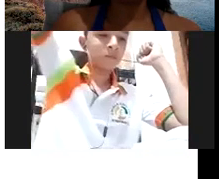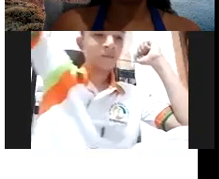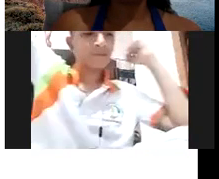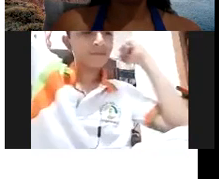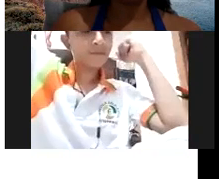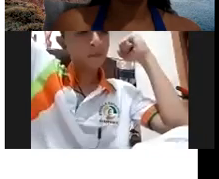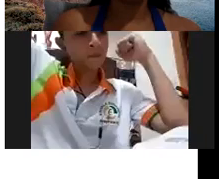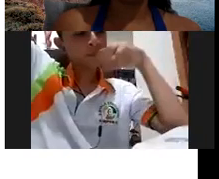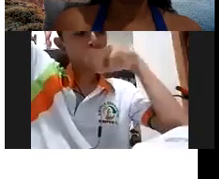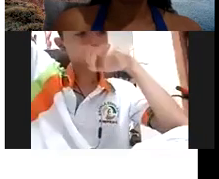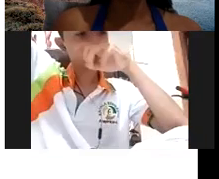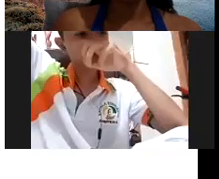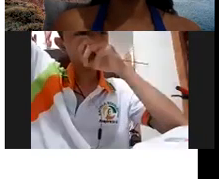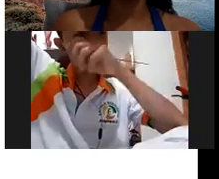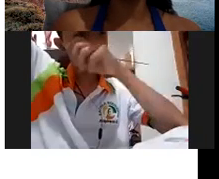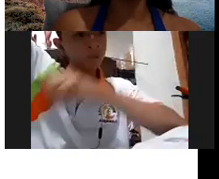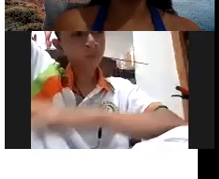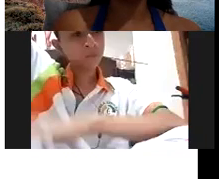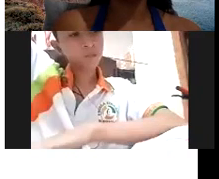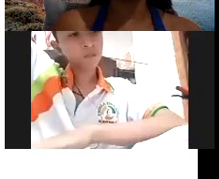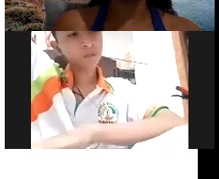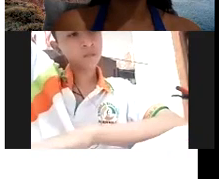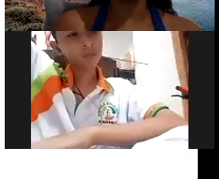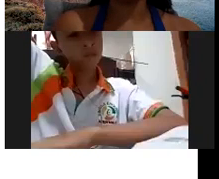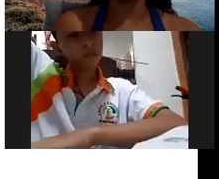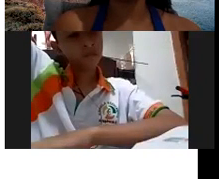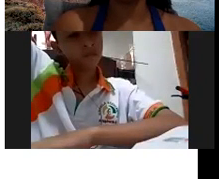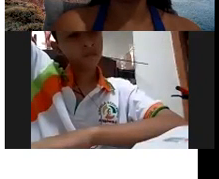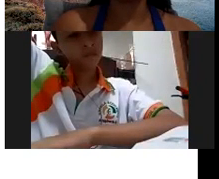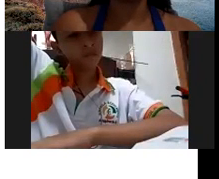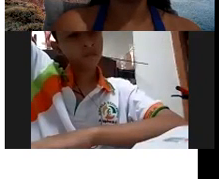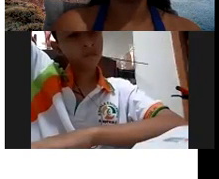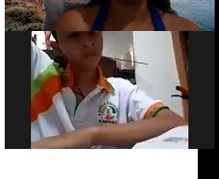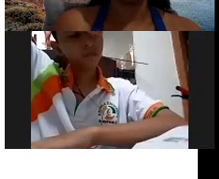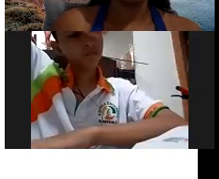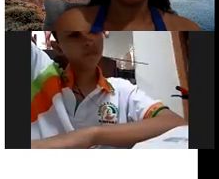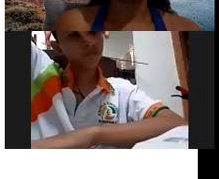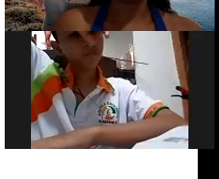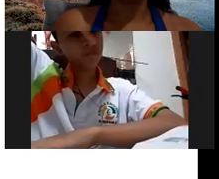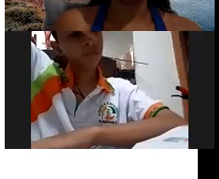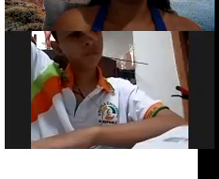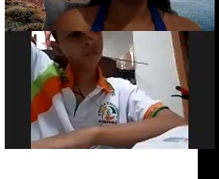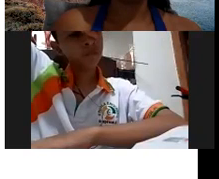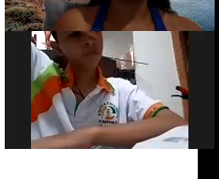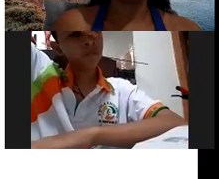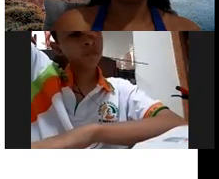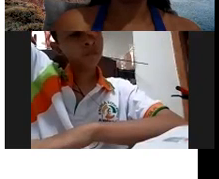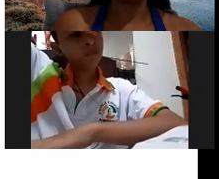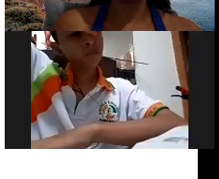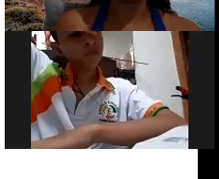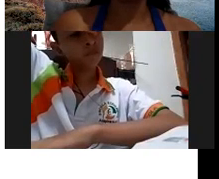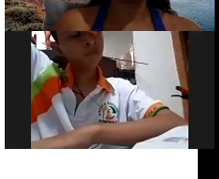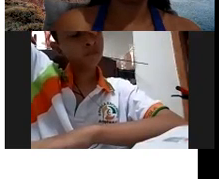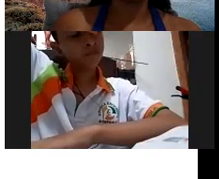vejam que a gente conseguiu alguns elementos novos né Por exemplo a gente tem os e